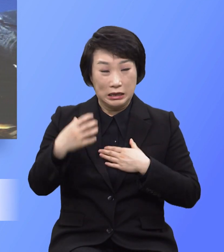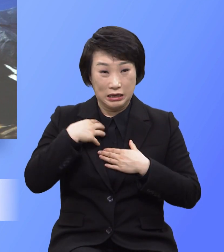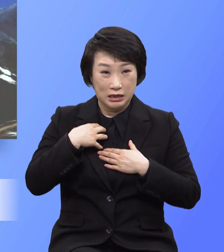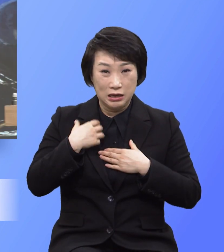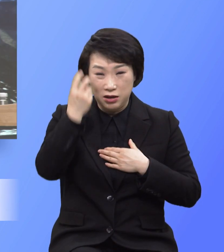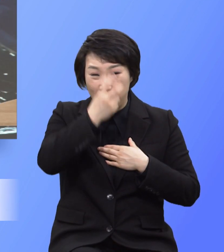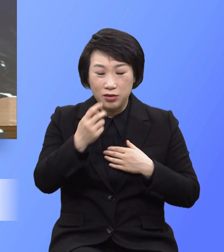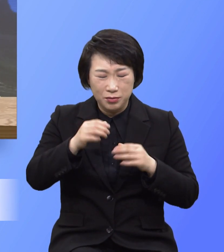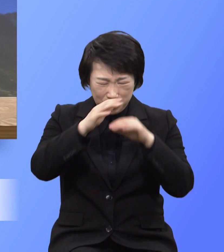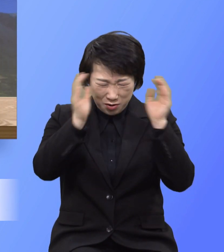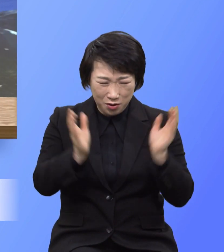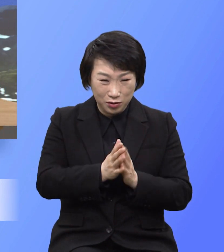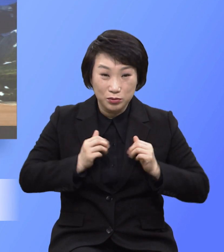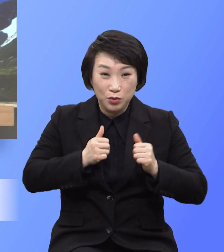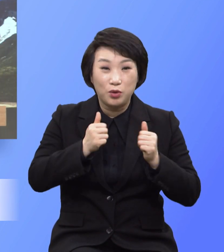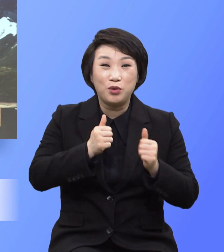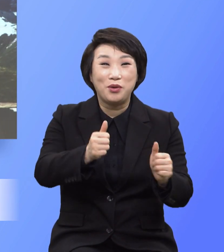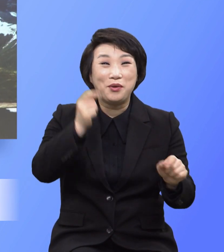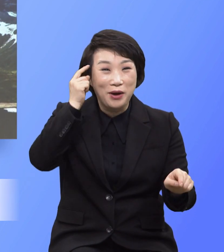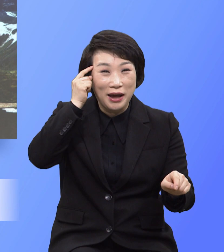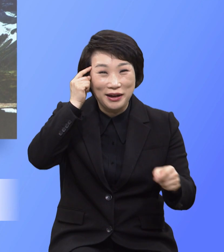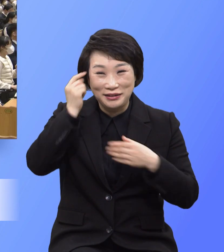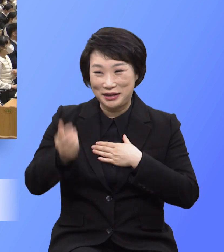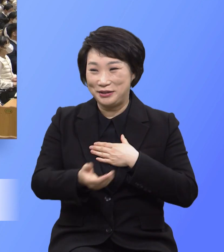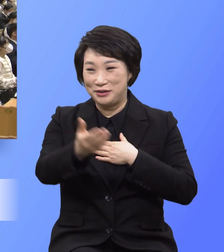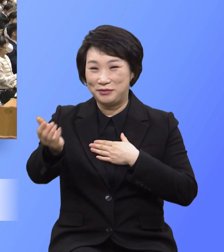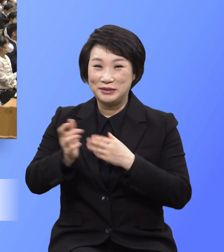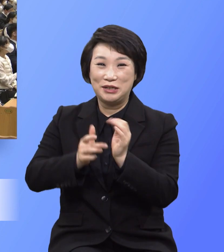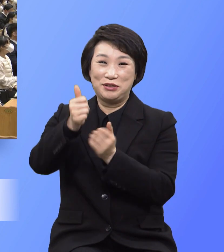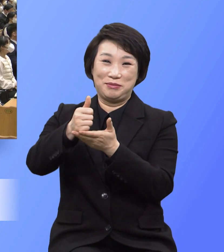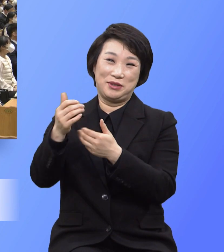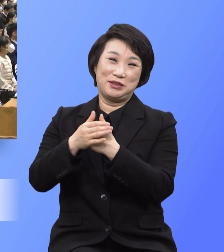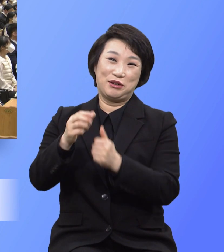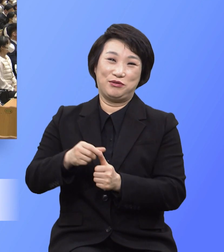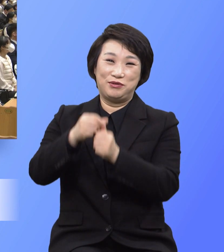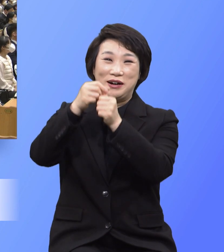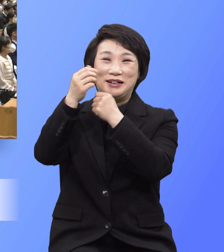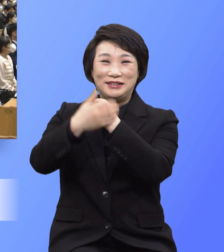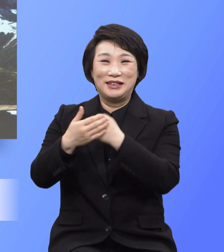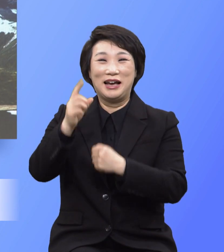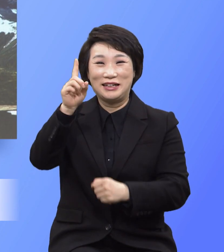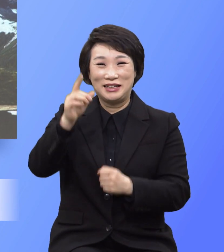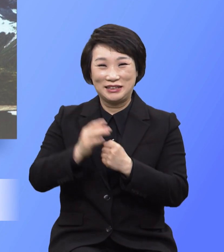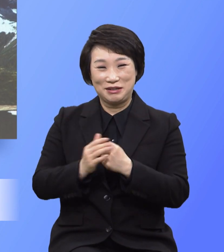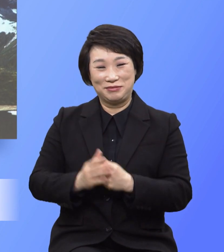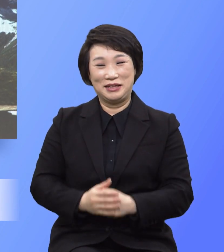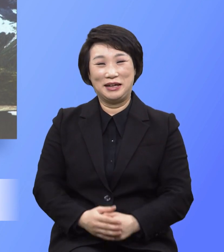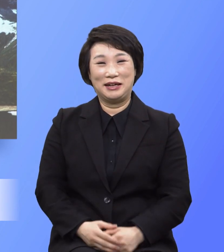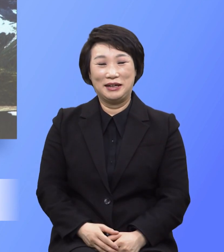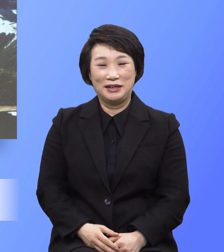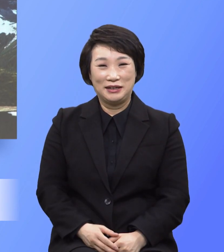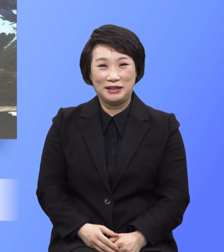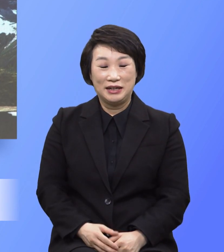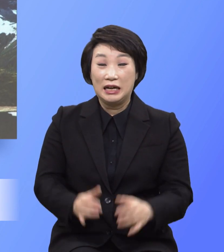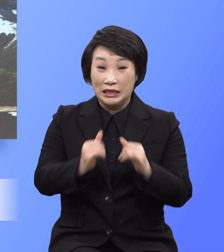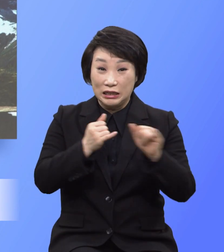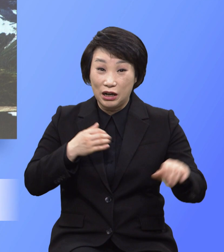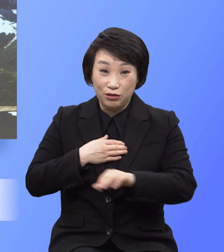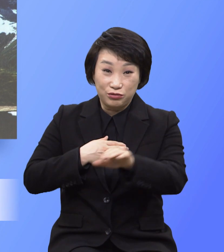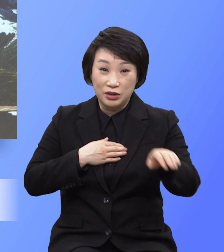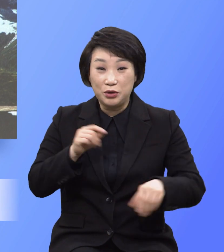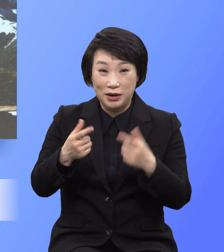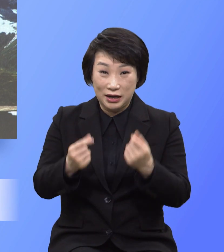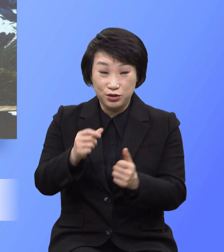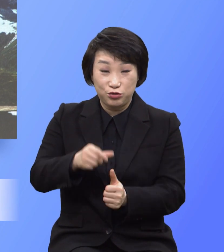여러분들이 예수로 구원받은 은혜이기 때문입니다. 근데 하나님께서 인류를